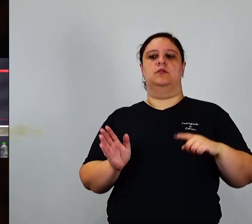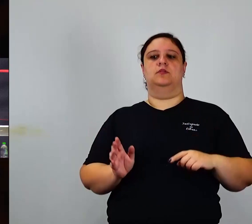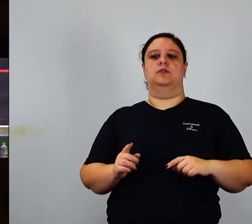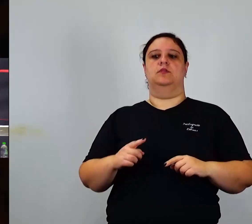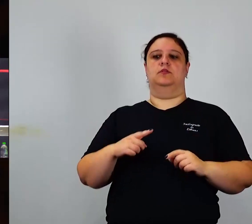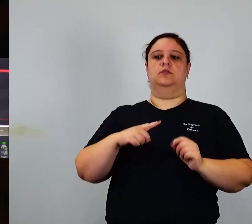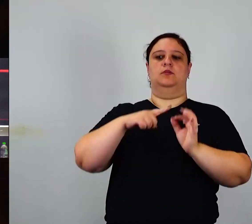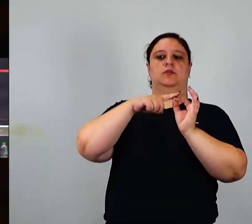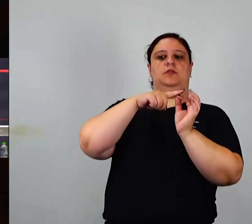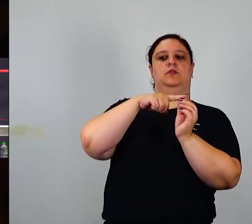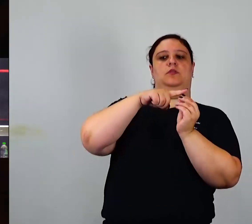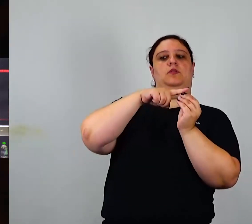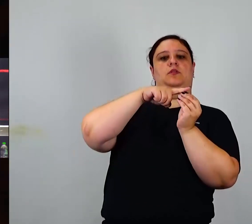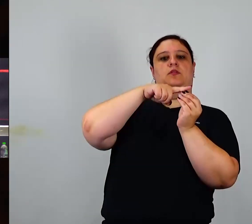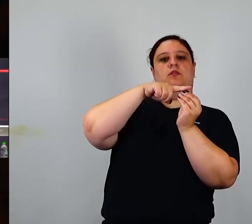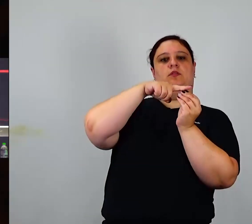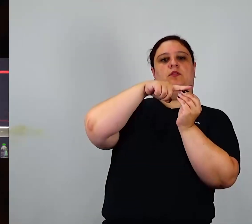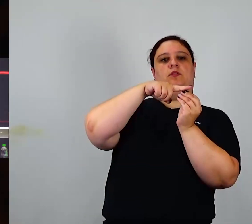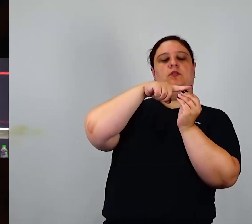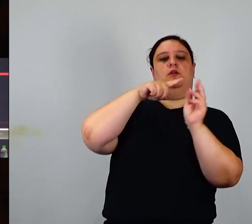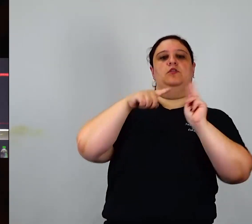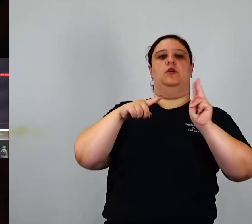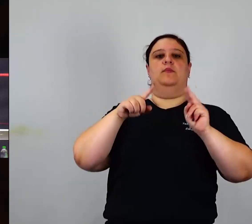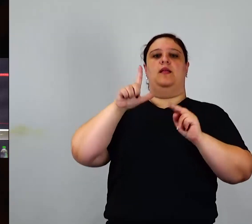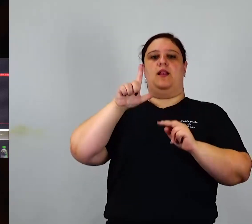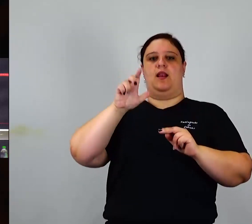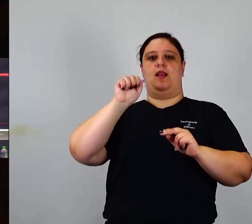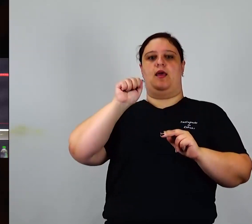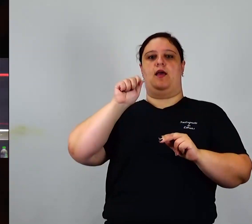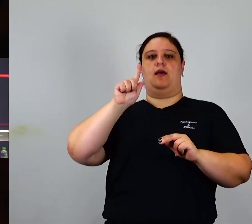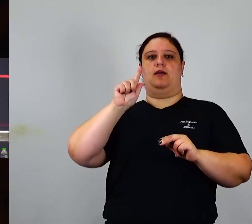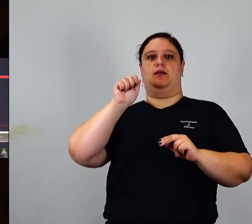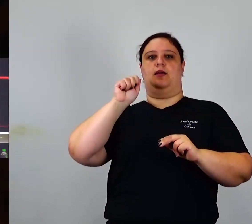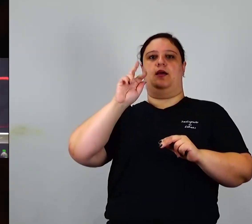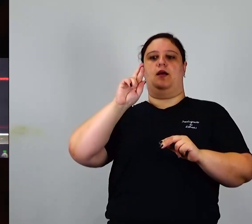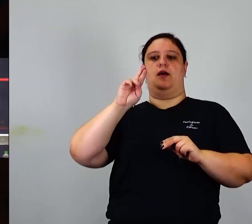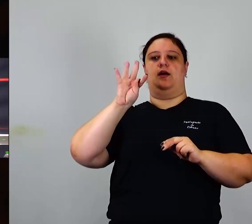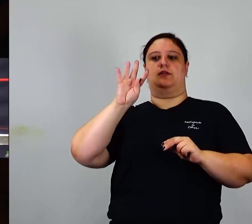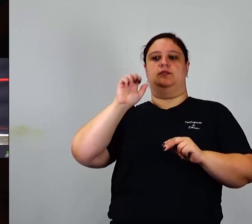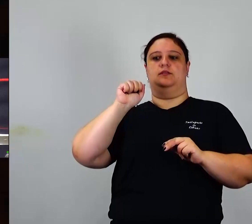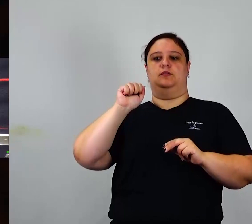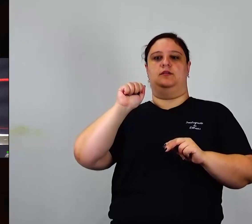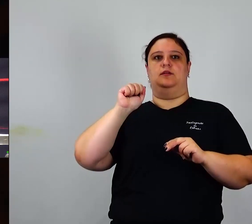Lagarta. Se eu quiser chamar isso de borboleta, eu posso?